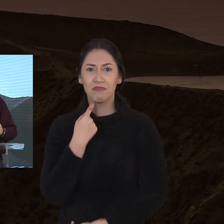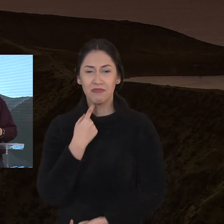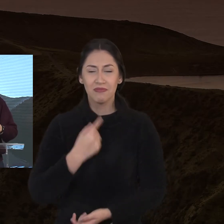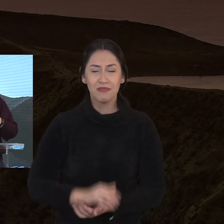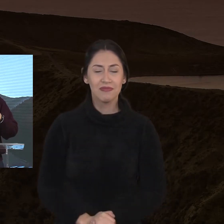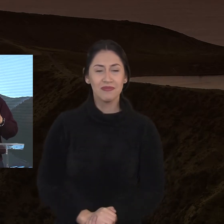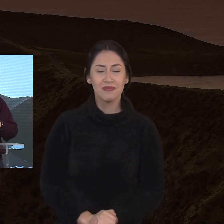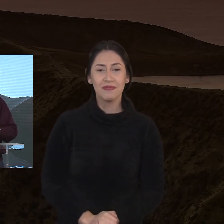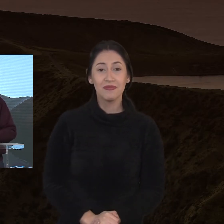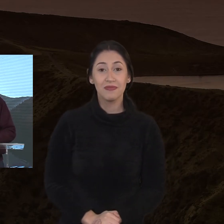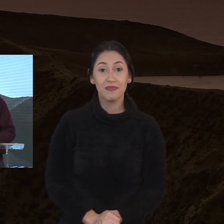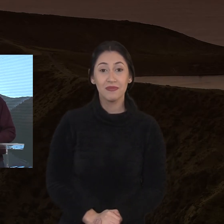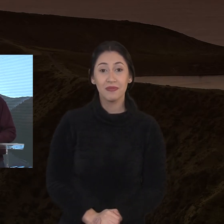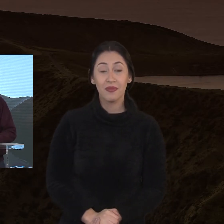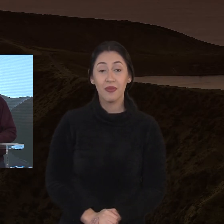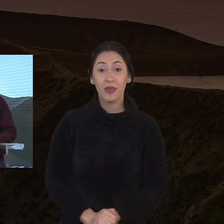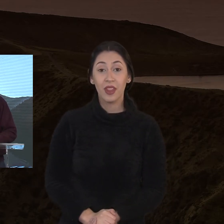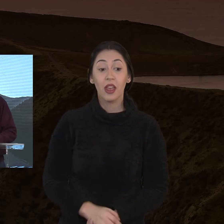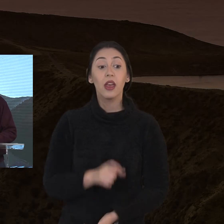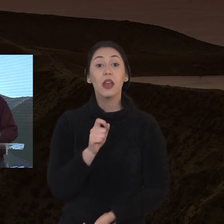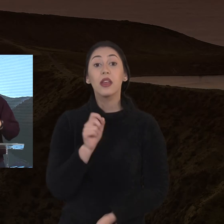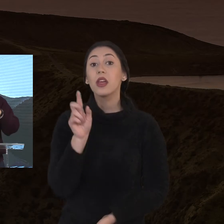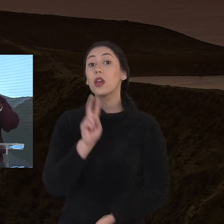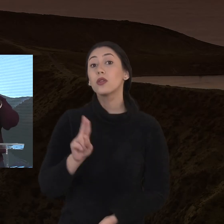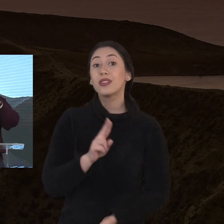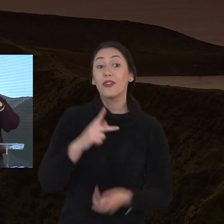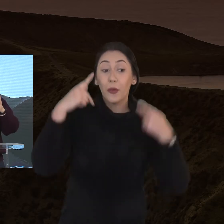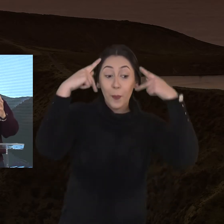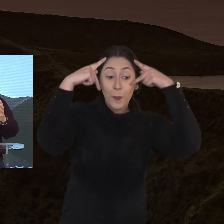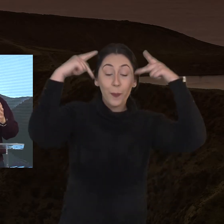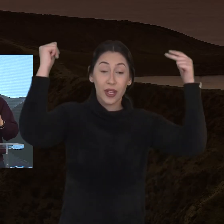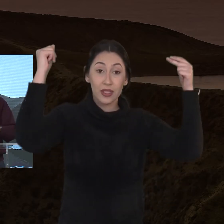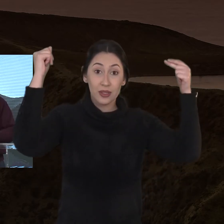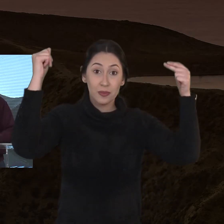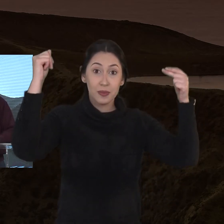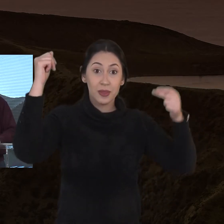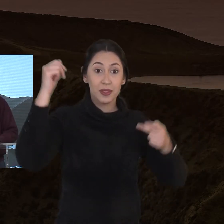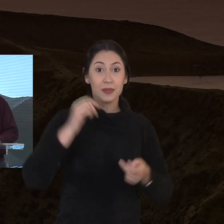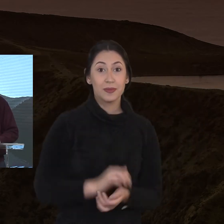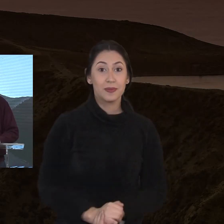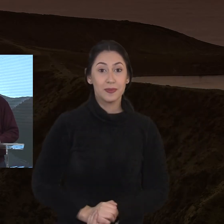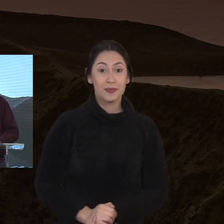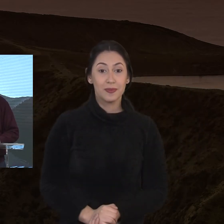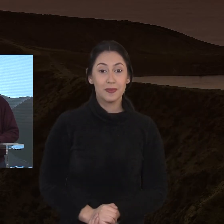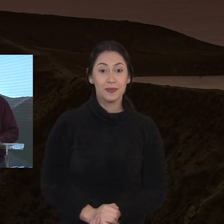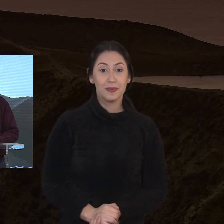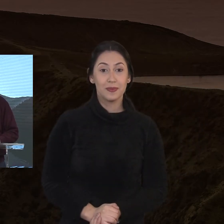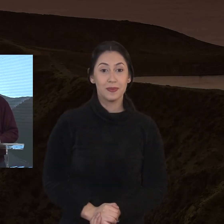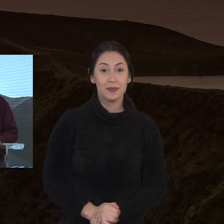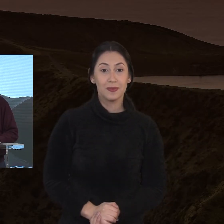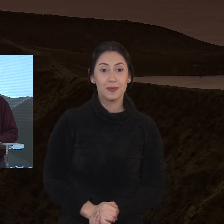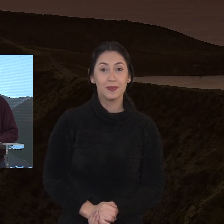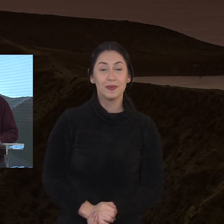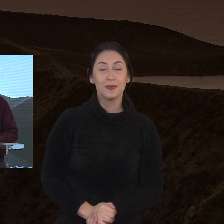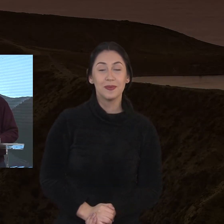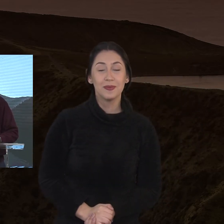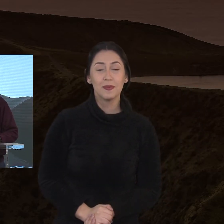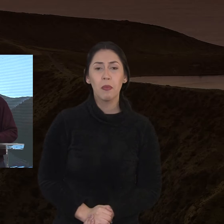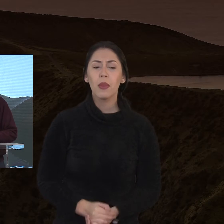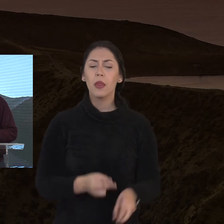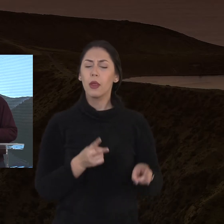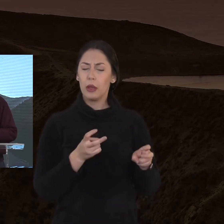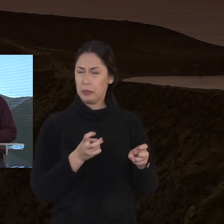usado para o príncipe dos demônios então existe aqui o reino de satanás a e olha que interessante